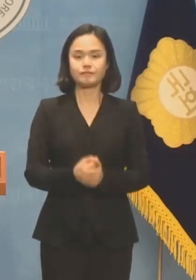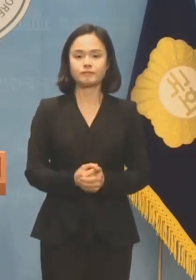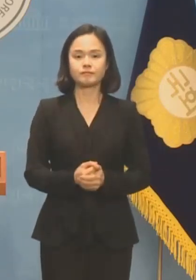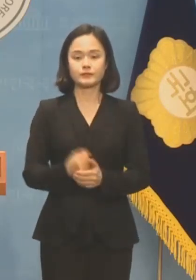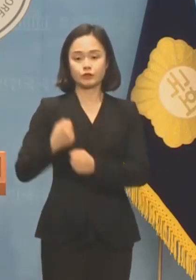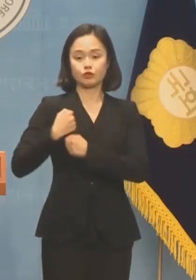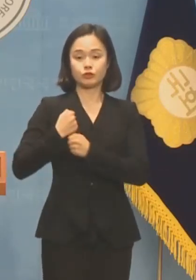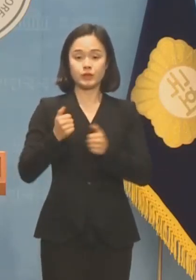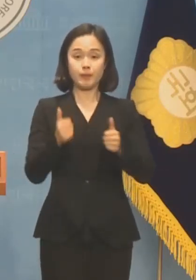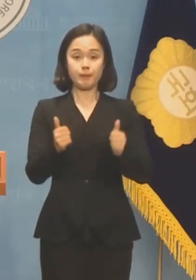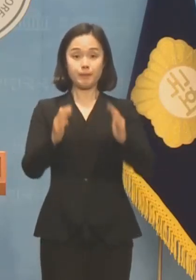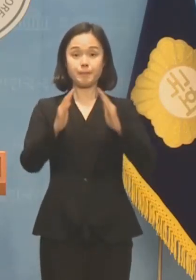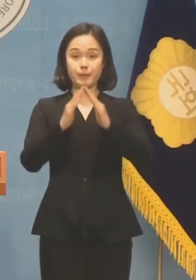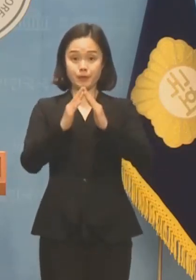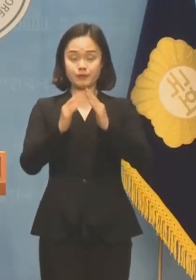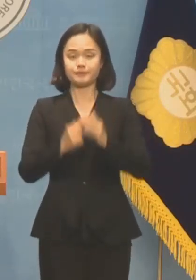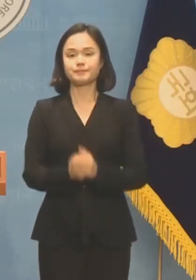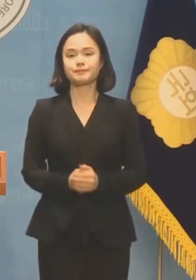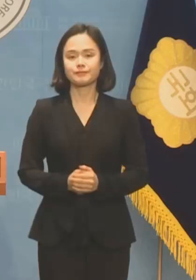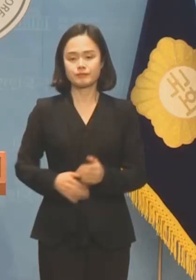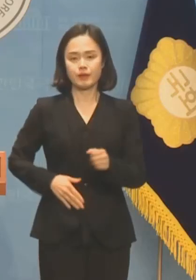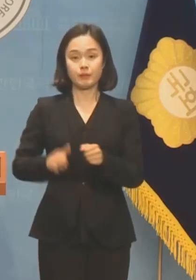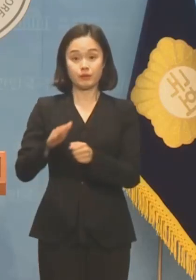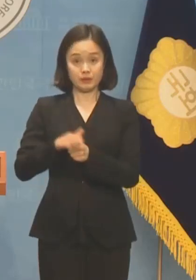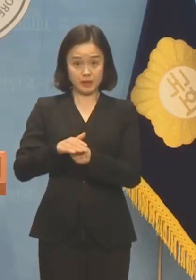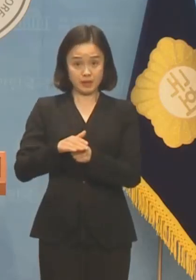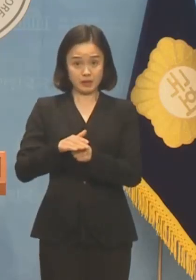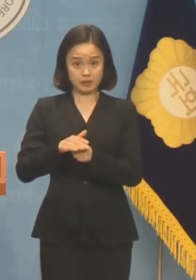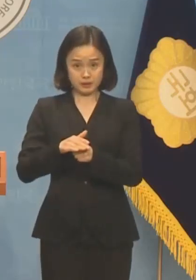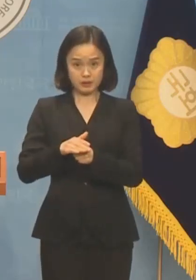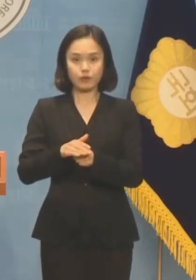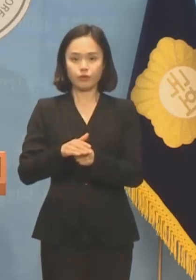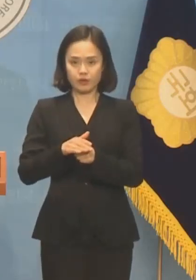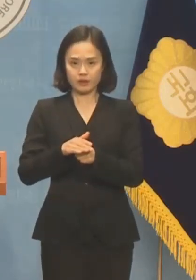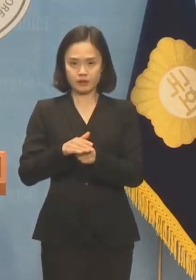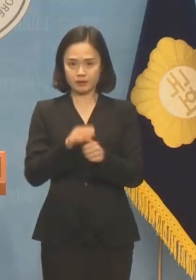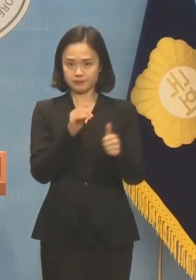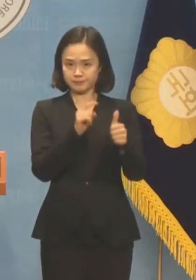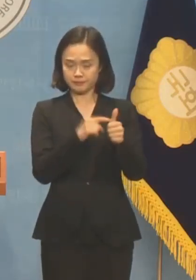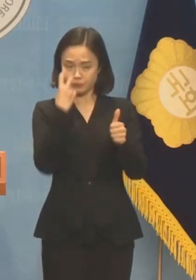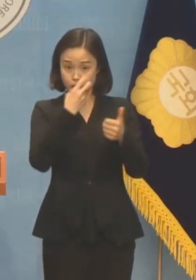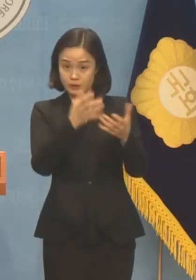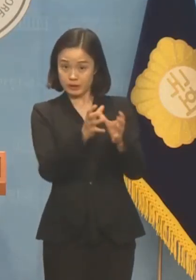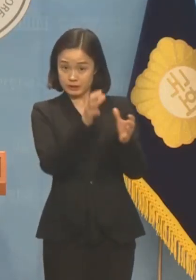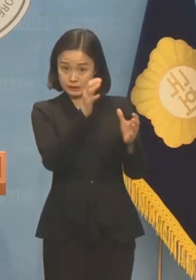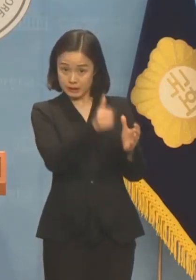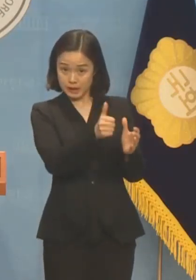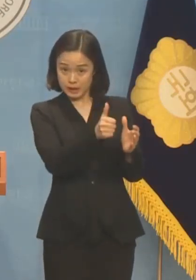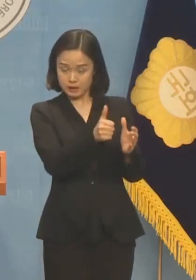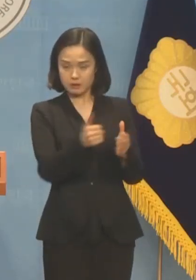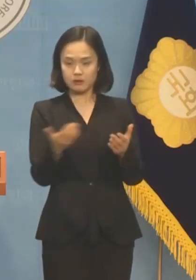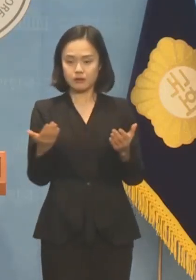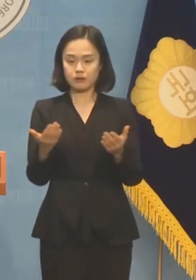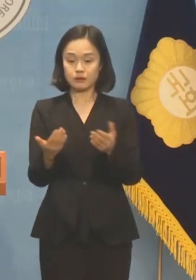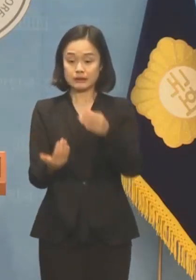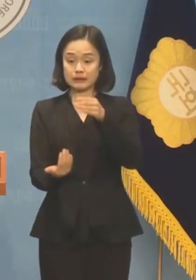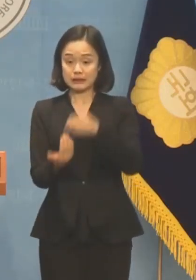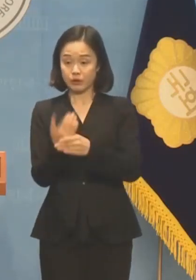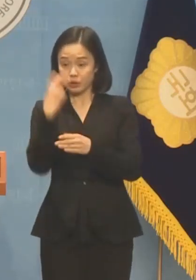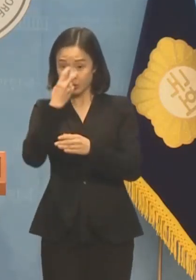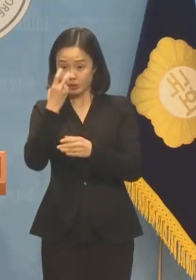군사법원 해병대 사령관의 기록 이첩 중단 명령은 정당한 명령이 아니다. 특검을